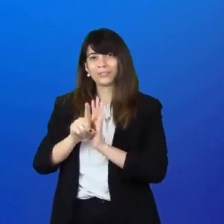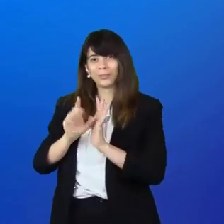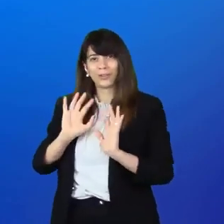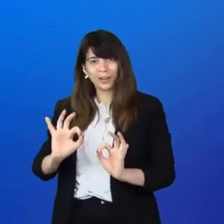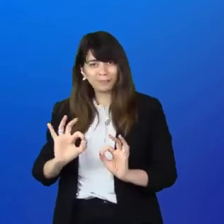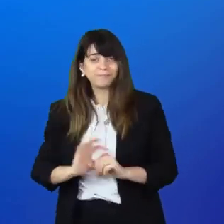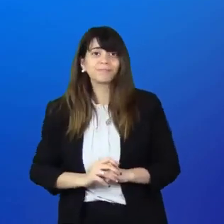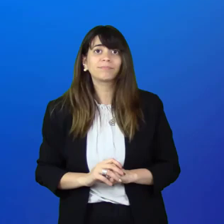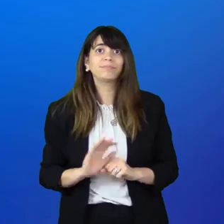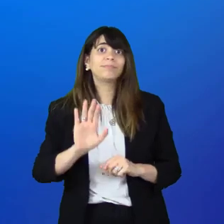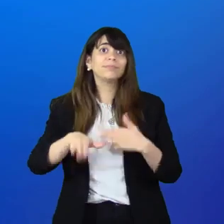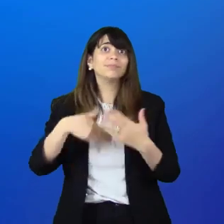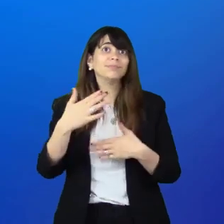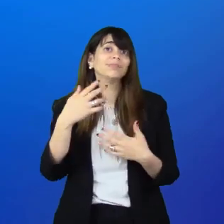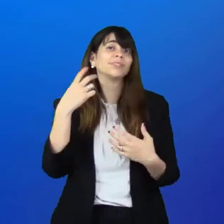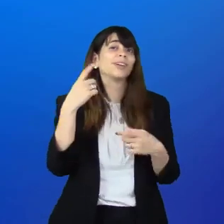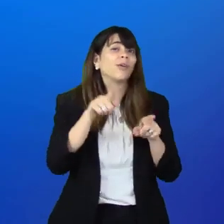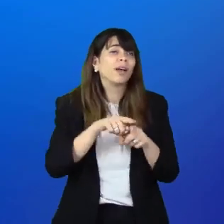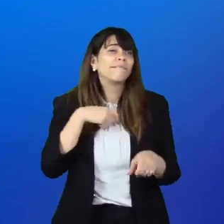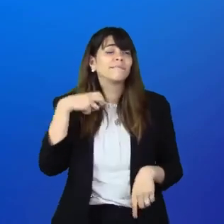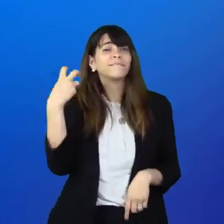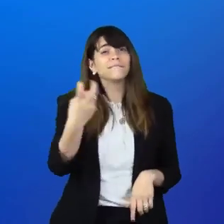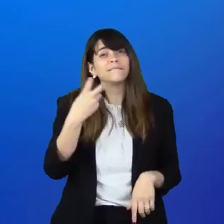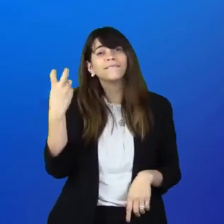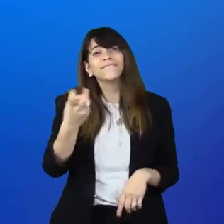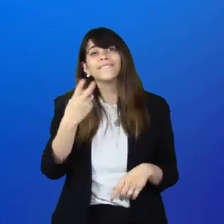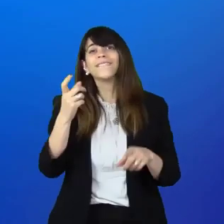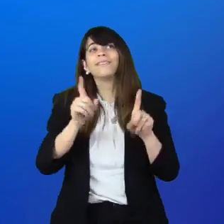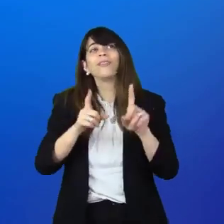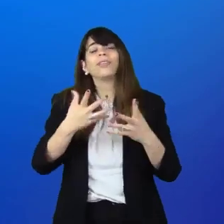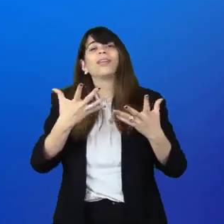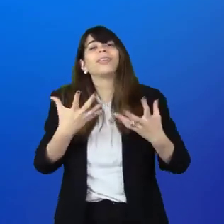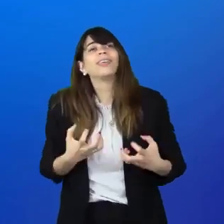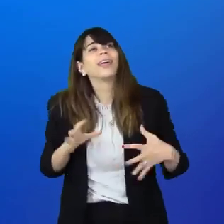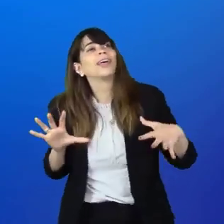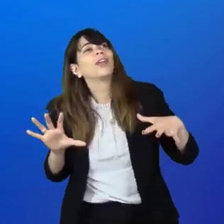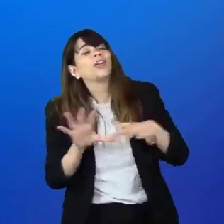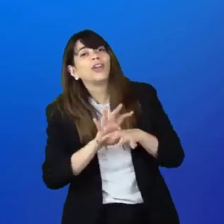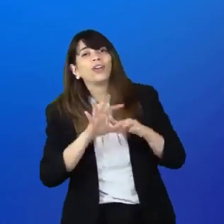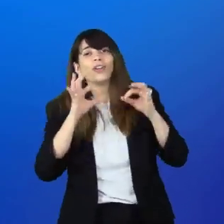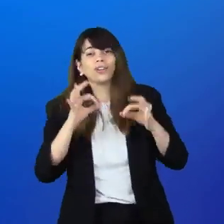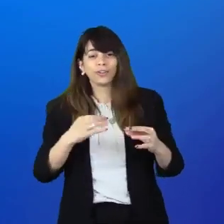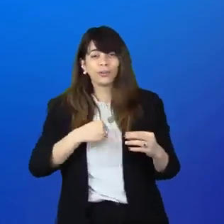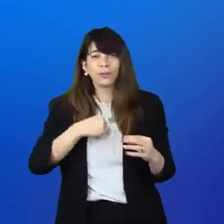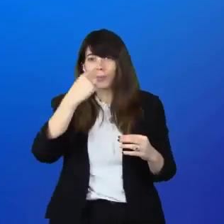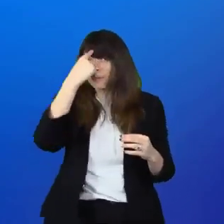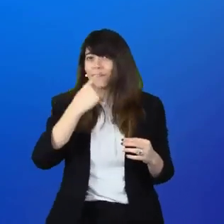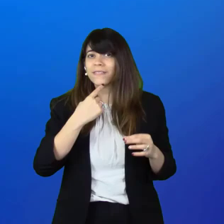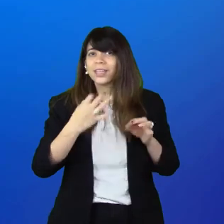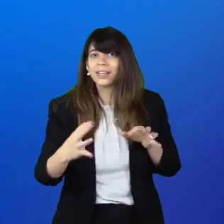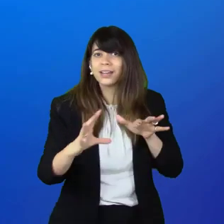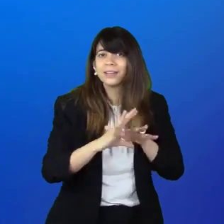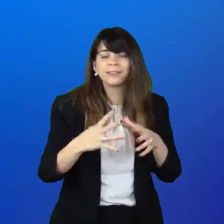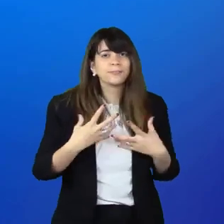A mí me gustaba ser instructora, pero lo de magisterio no. Entonces seguí buscando qué era lo que coincidía con mi